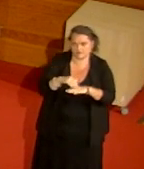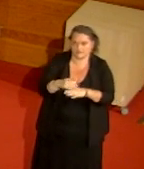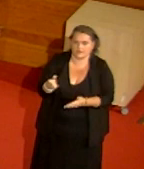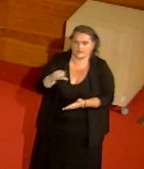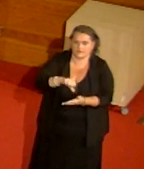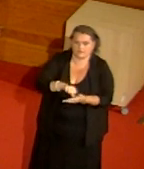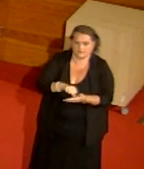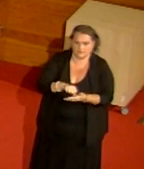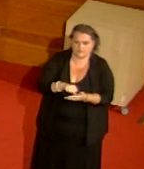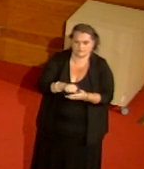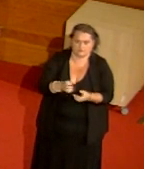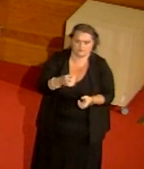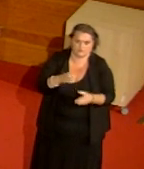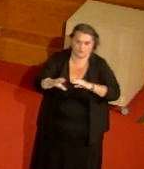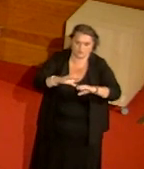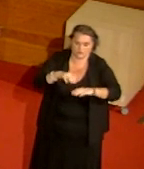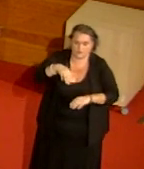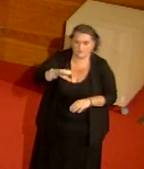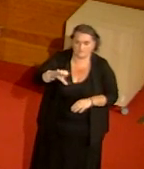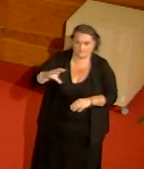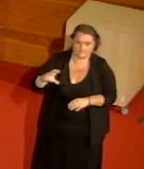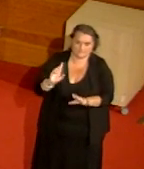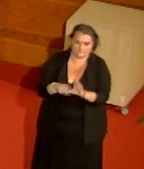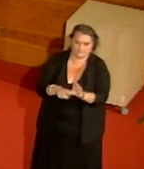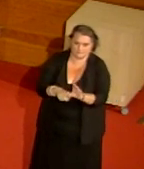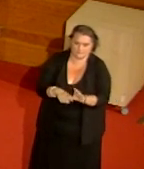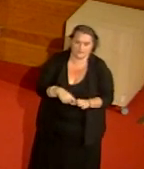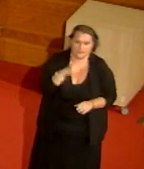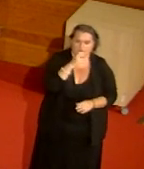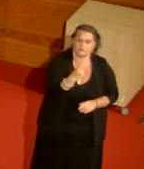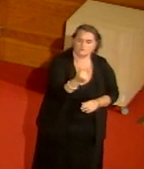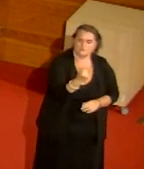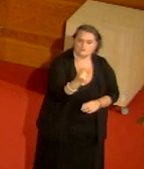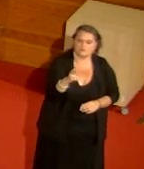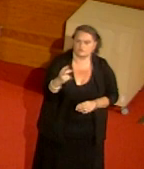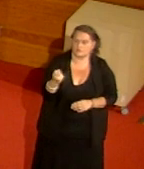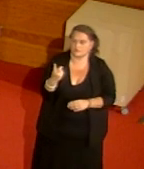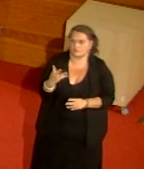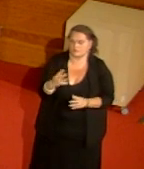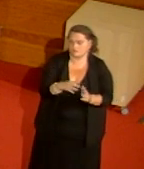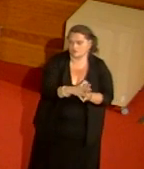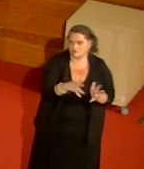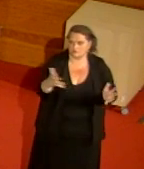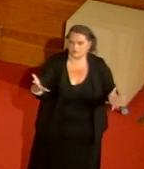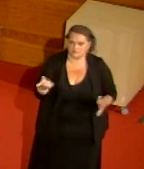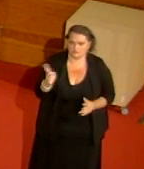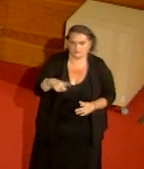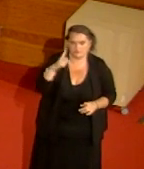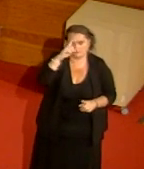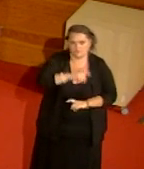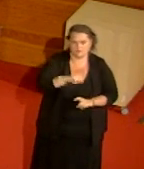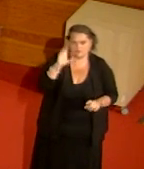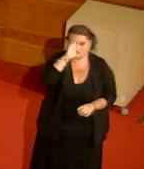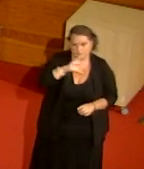información y comunicación educativa del MEC entre los años 2002 y 2004 y en la fundación española para la ciencia y la